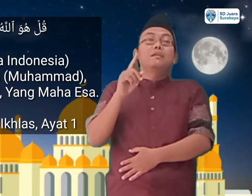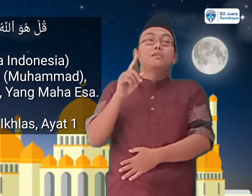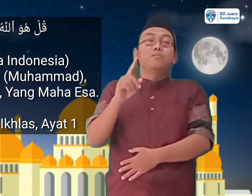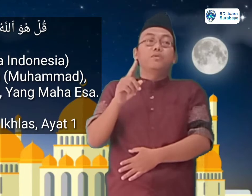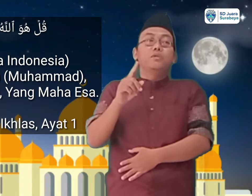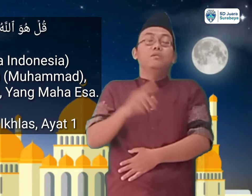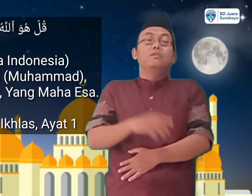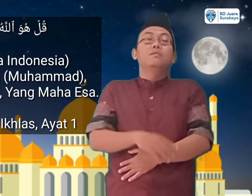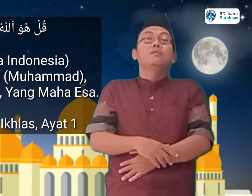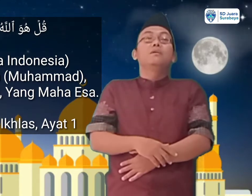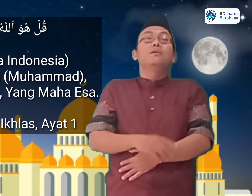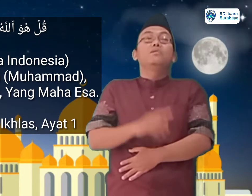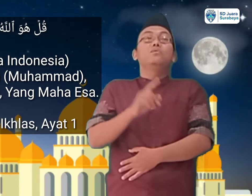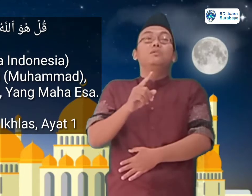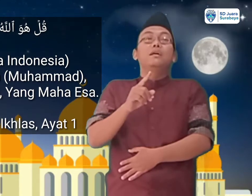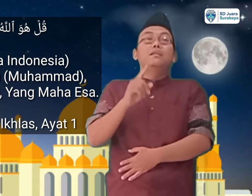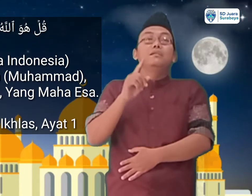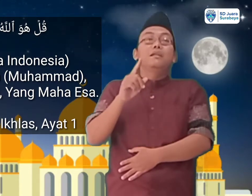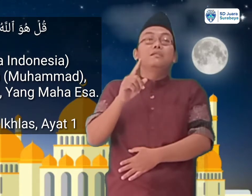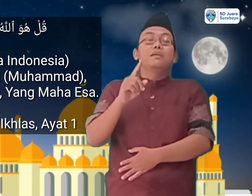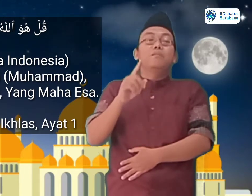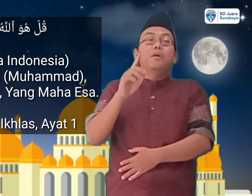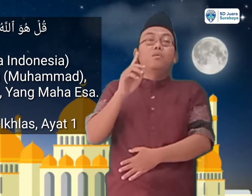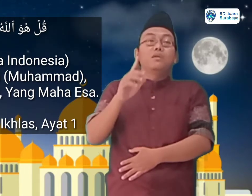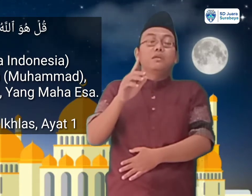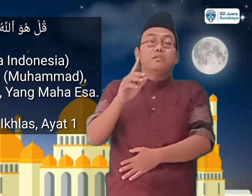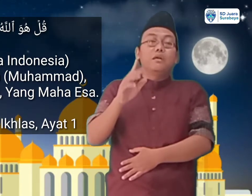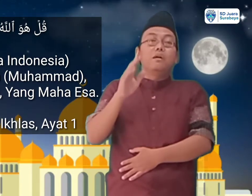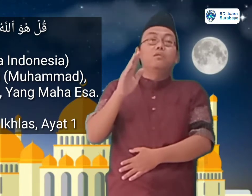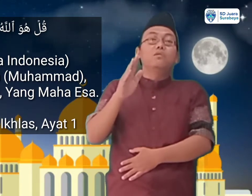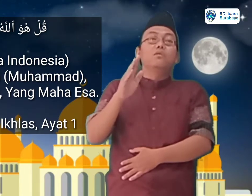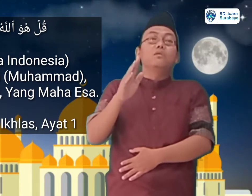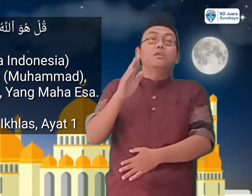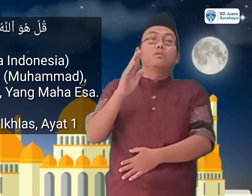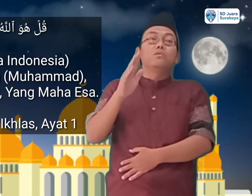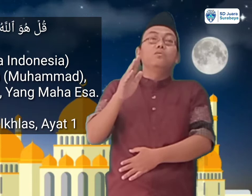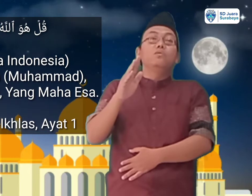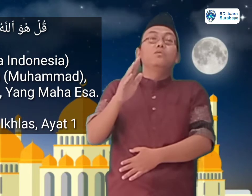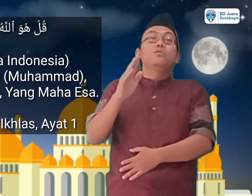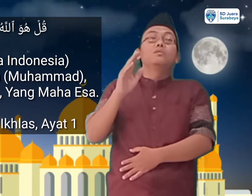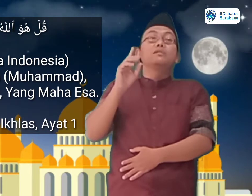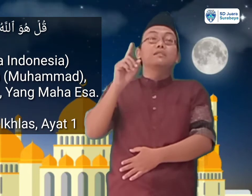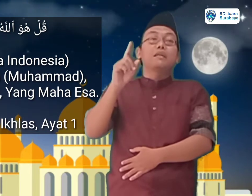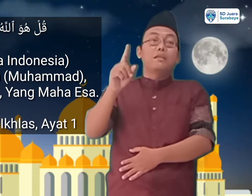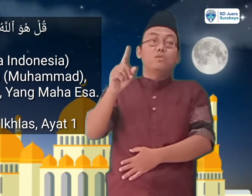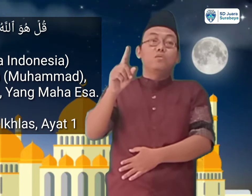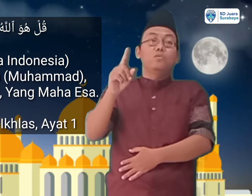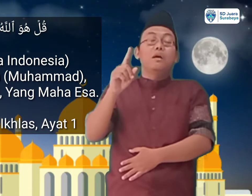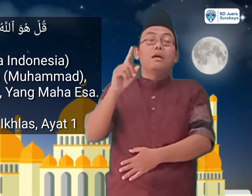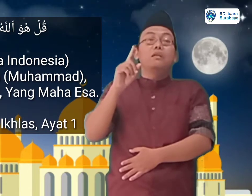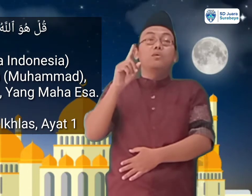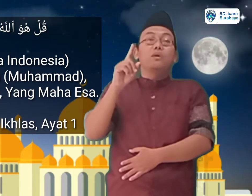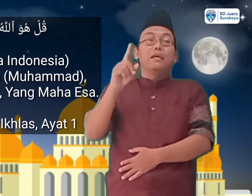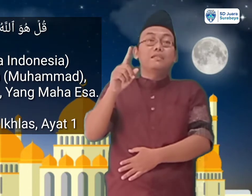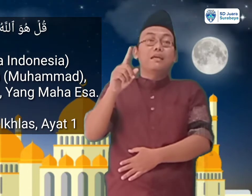sudah dijelaskan bahwasannya Allah itu satu atau Esa atau